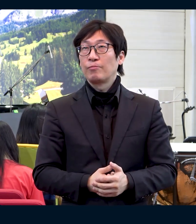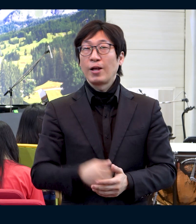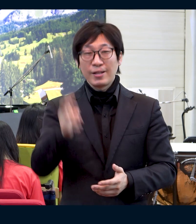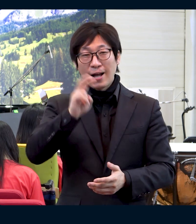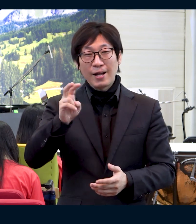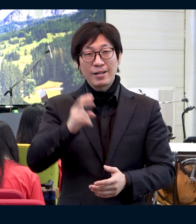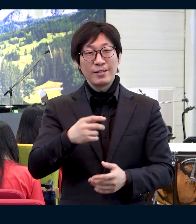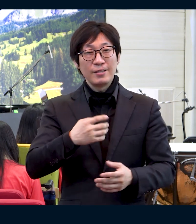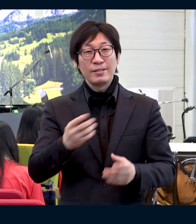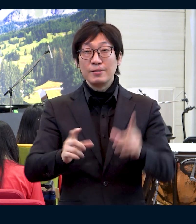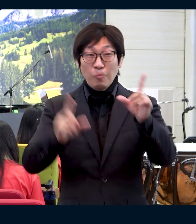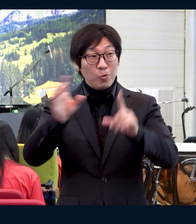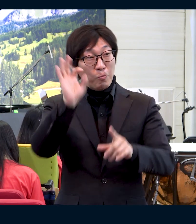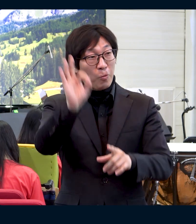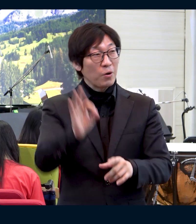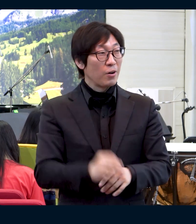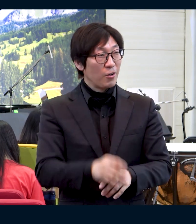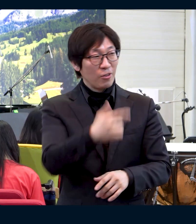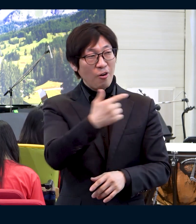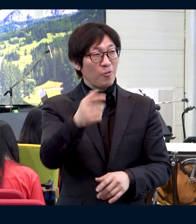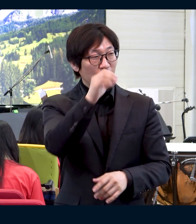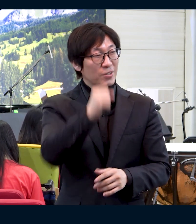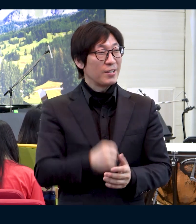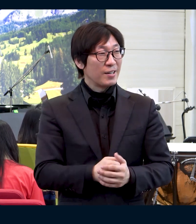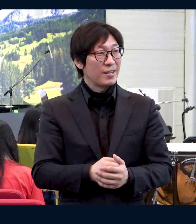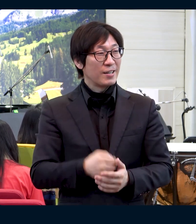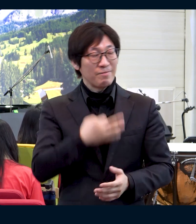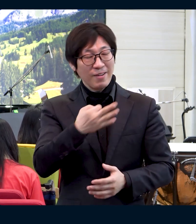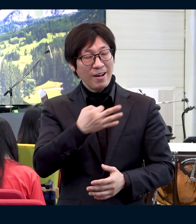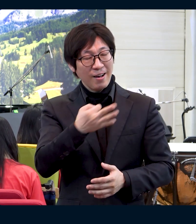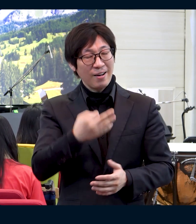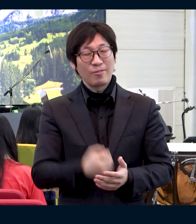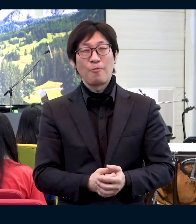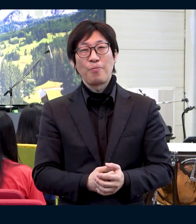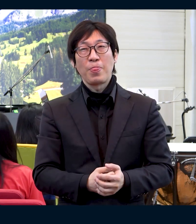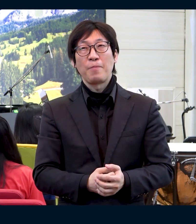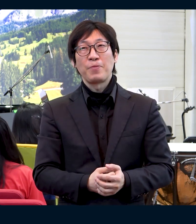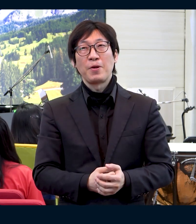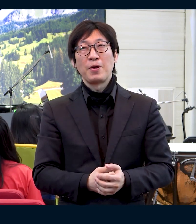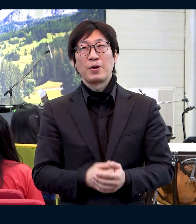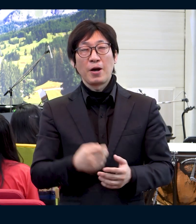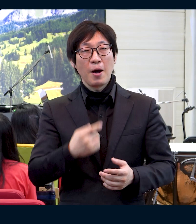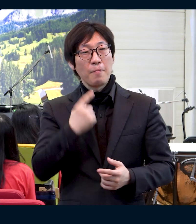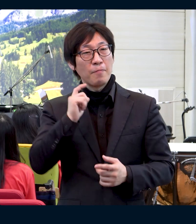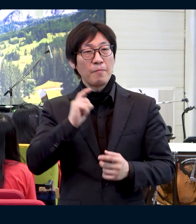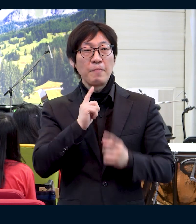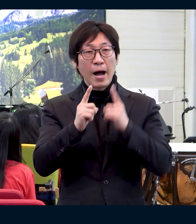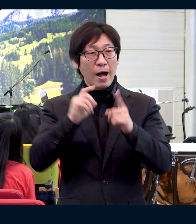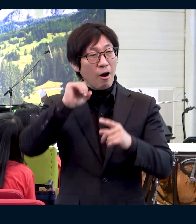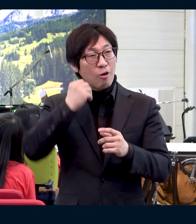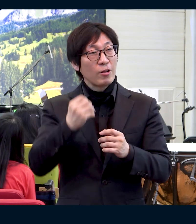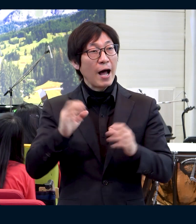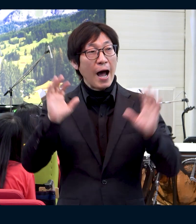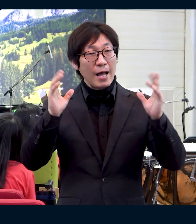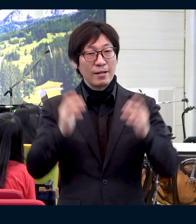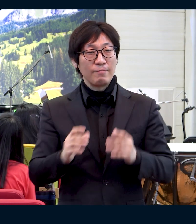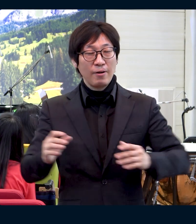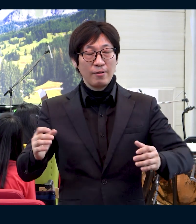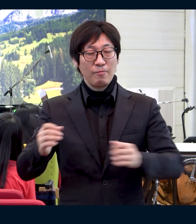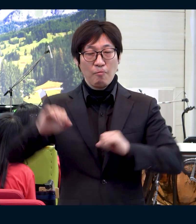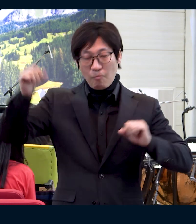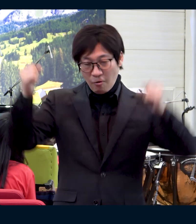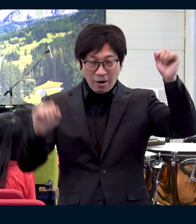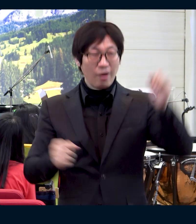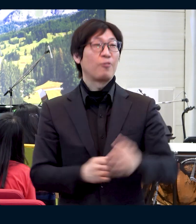잘하던가요? 네, 뭐 소리 내고 또 말이 어려운 친구들은 온몸을 하고 있는데 그래도 작년보다는 올해가